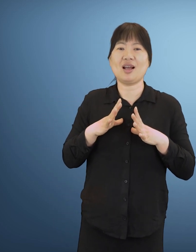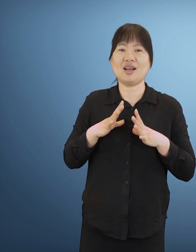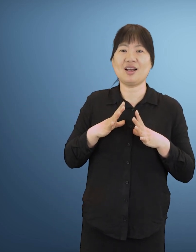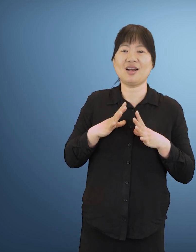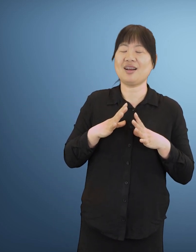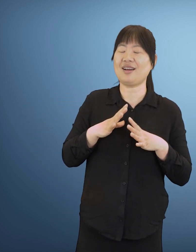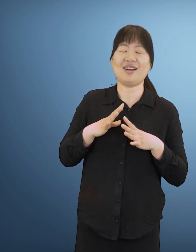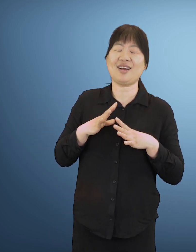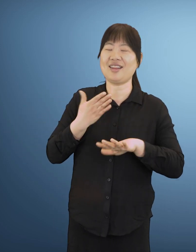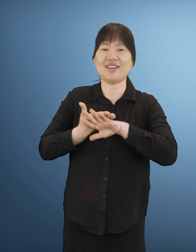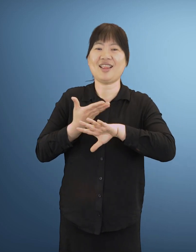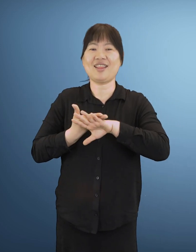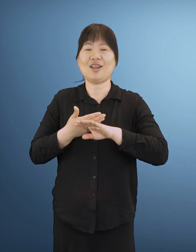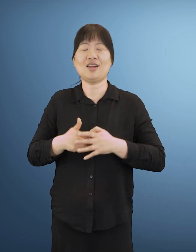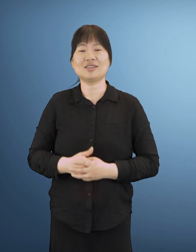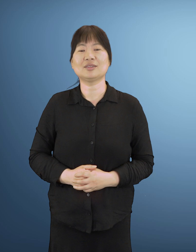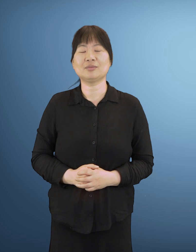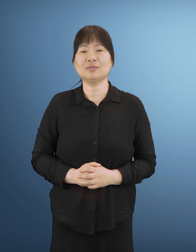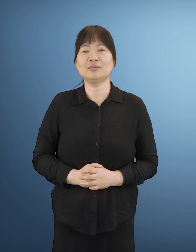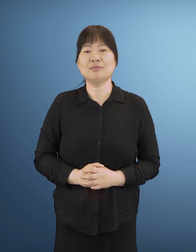이런 놀람이 아니고